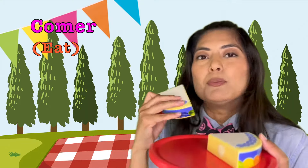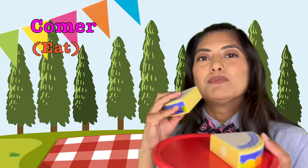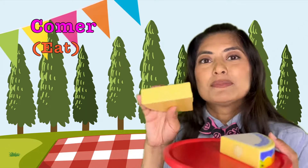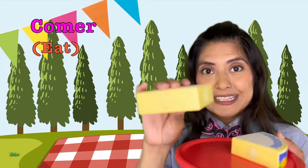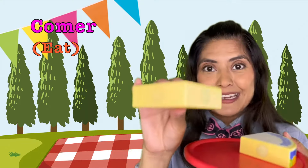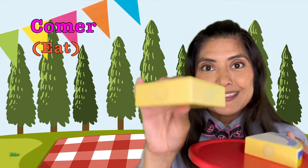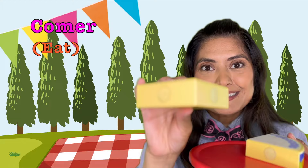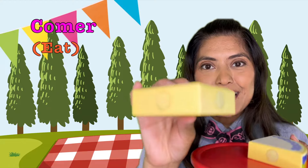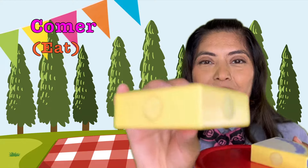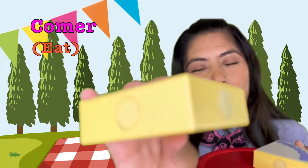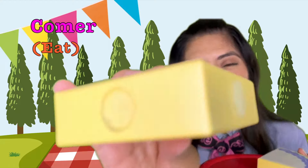¿Quieres?